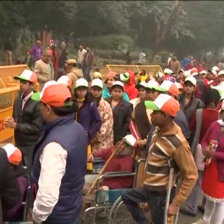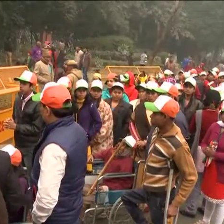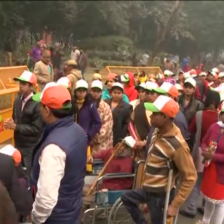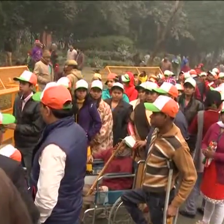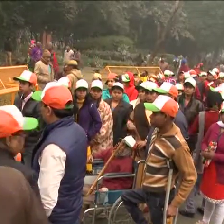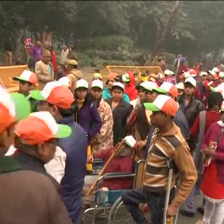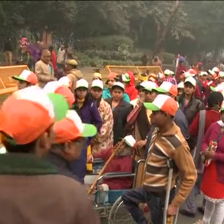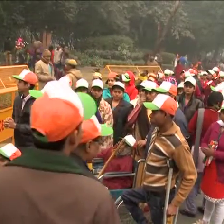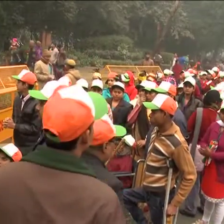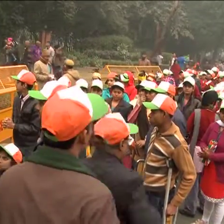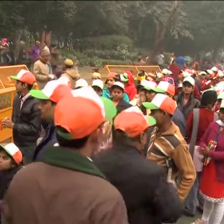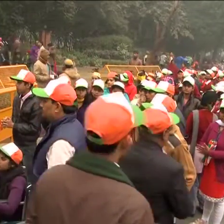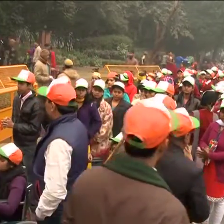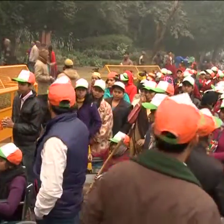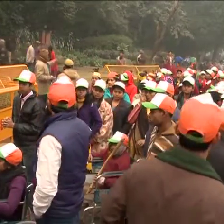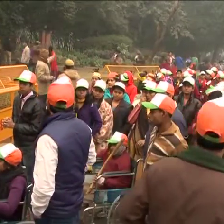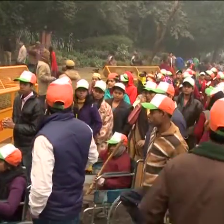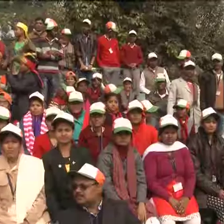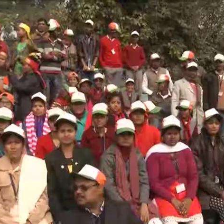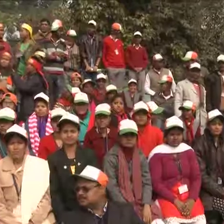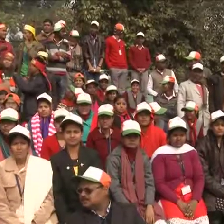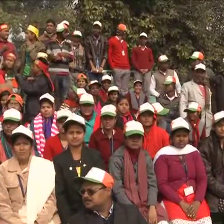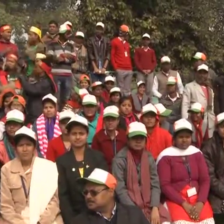NIOS द्वारा इन दिव्यांगों के लिए राजपथ के 20 नंबर अहाते में